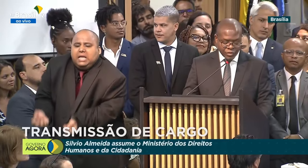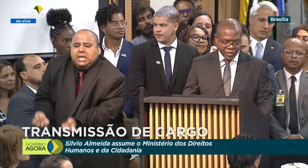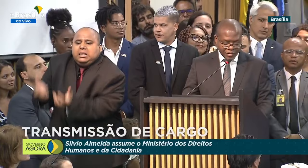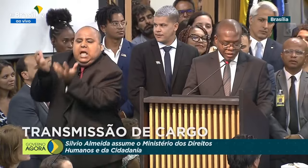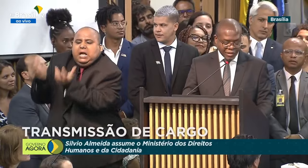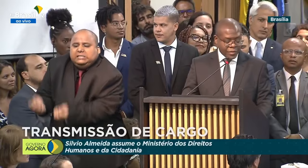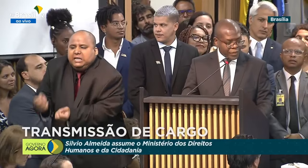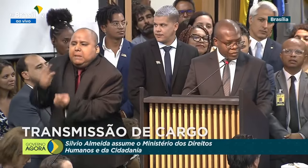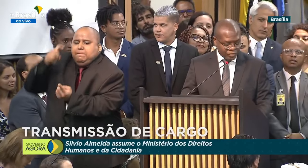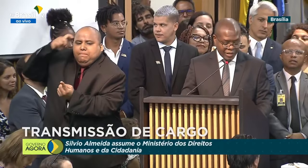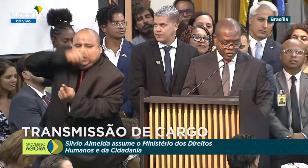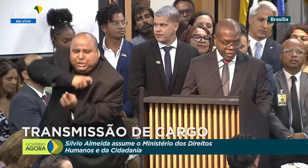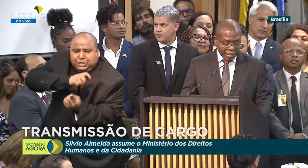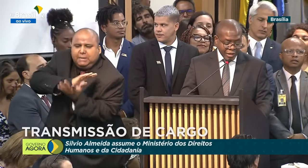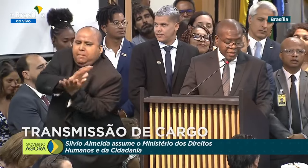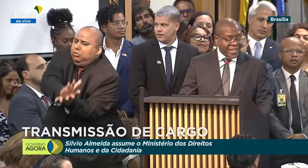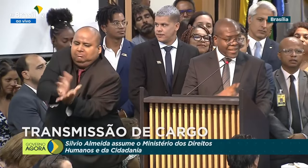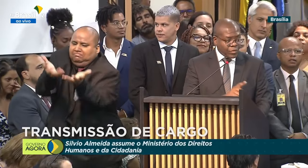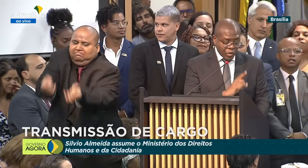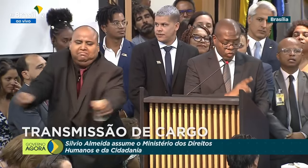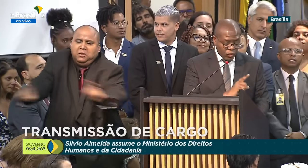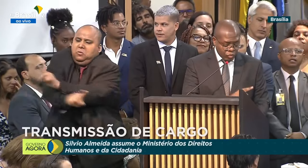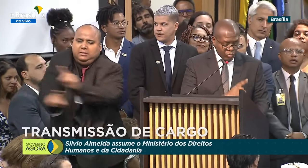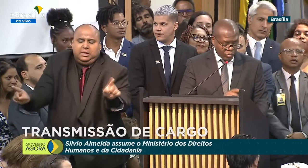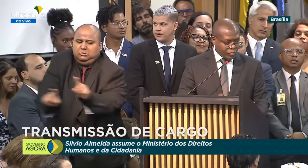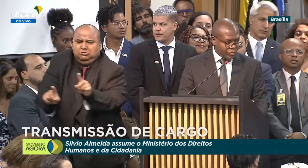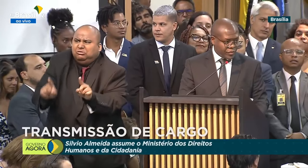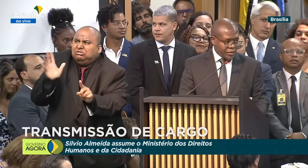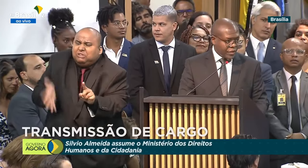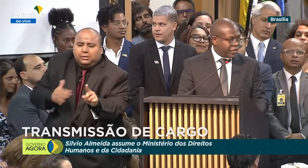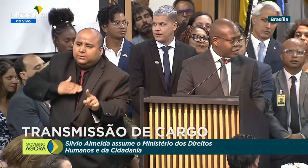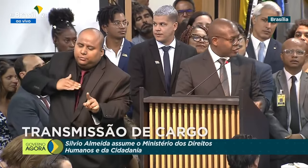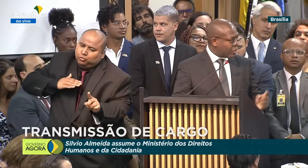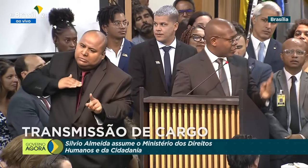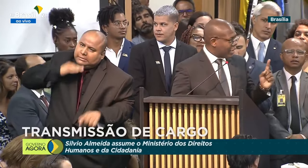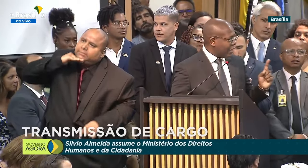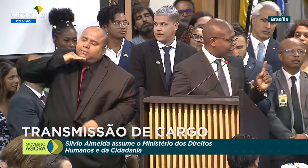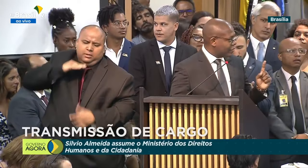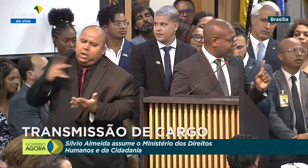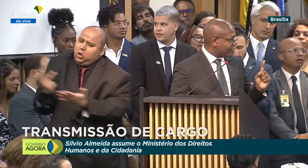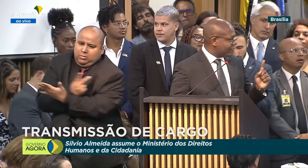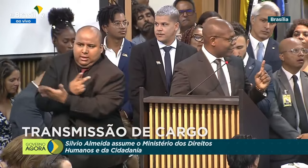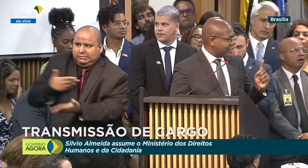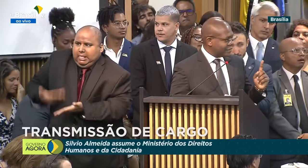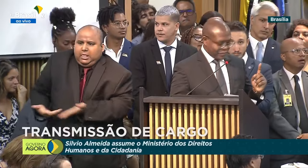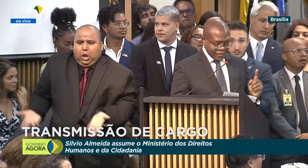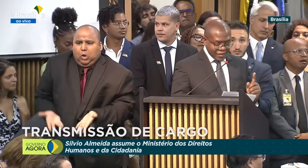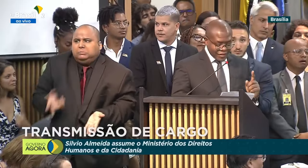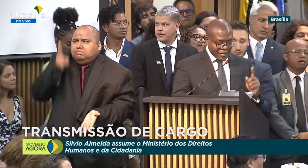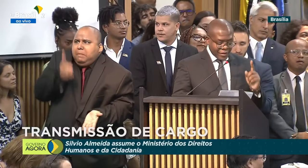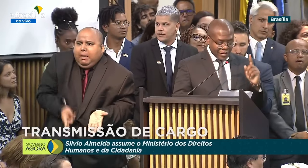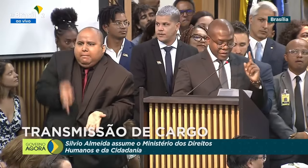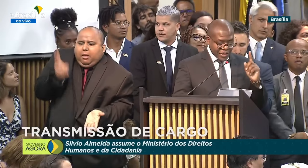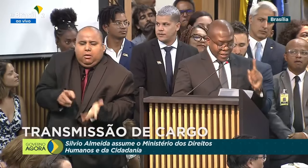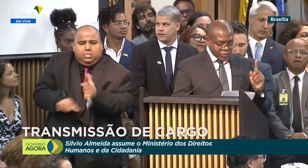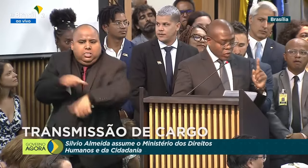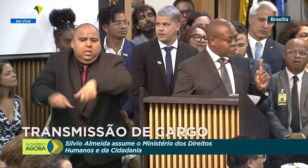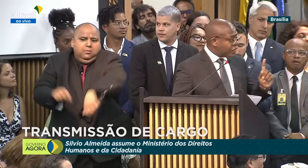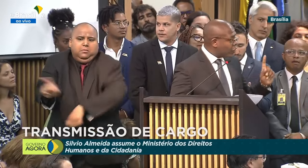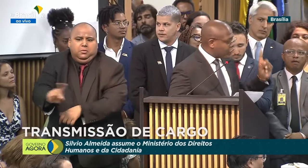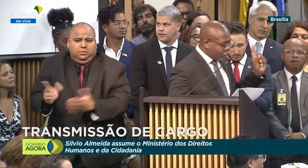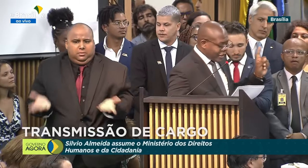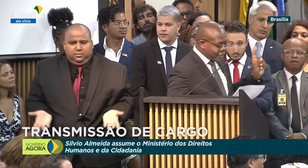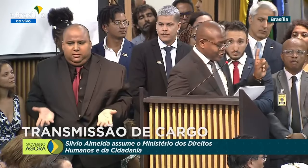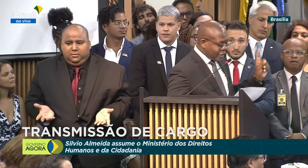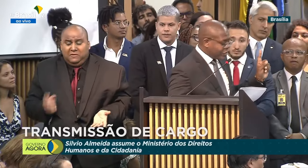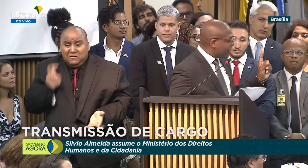para reprodução de mentiras e preconceitos chegamos ao cúmulo e veja só chegamos